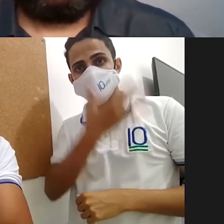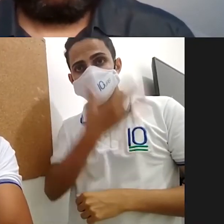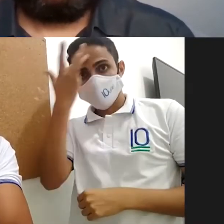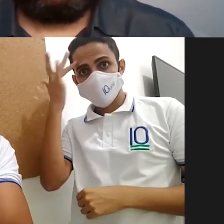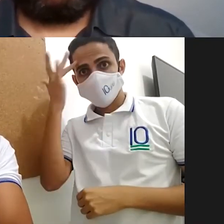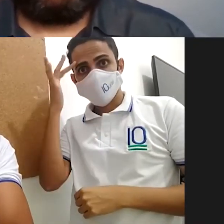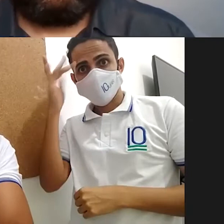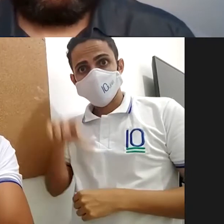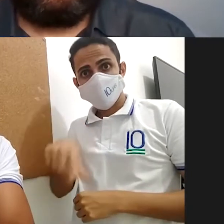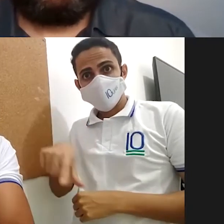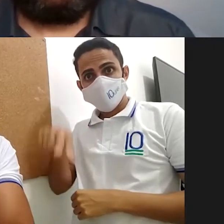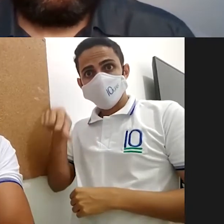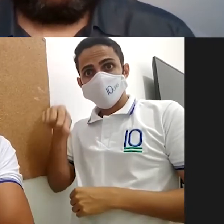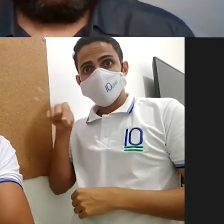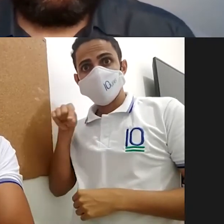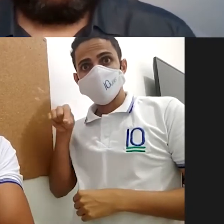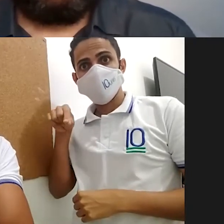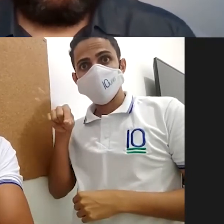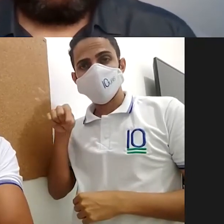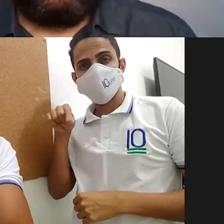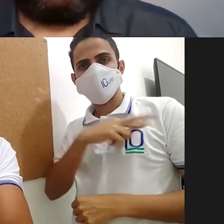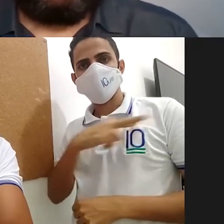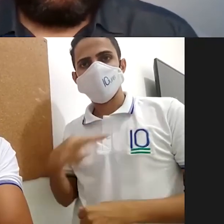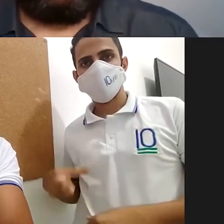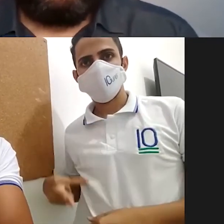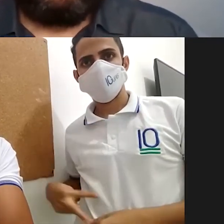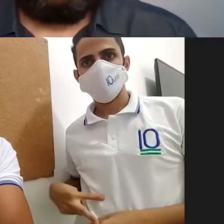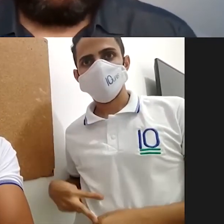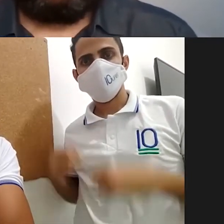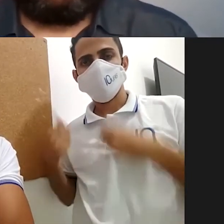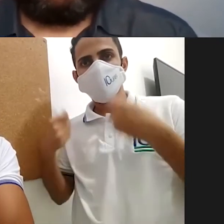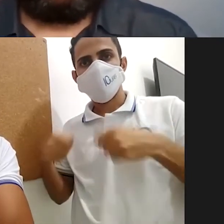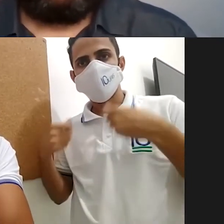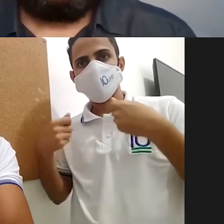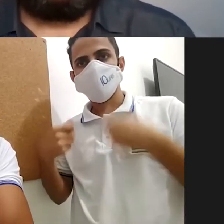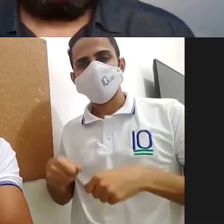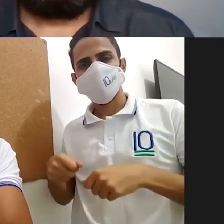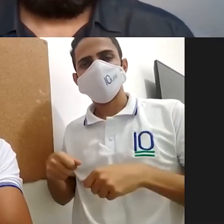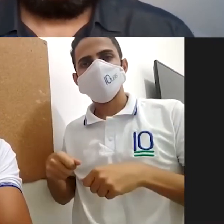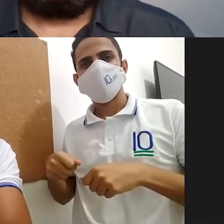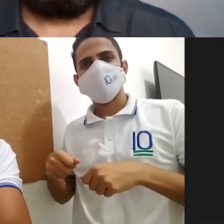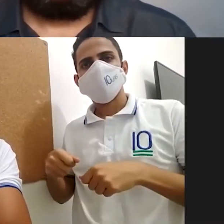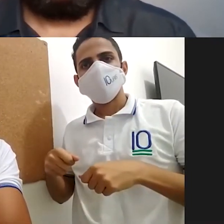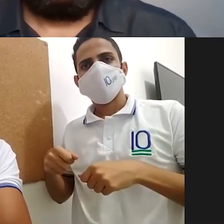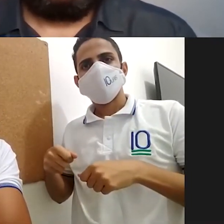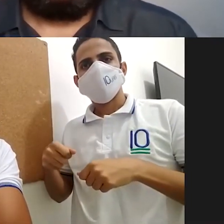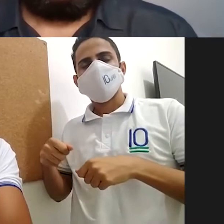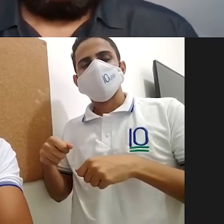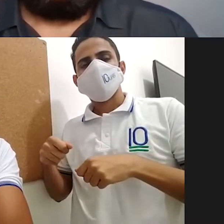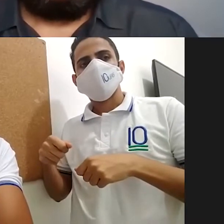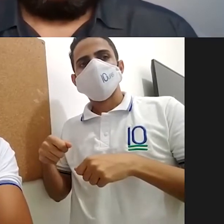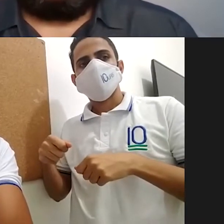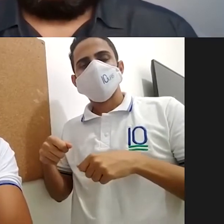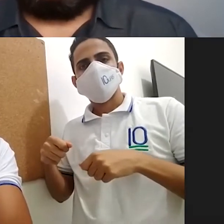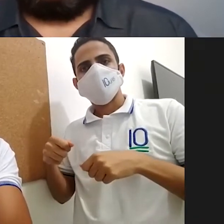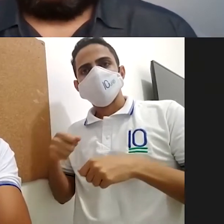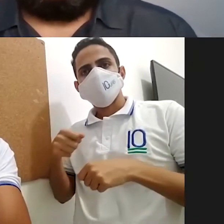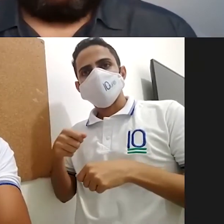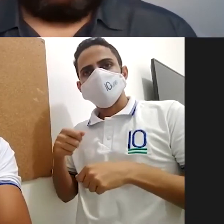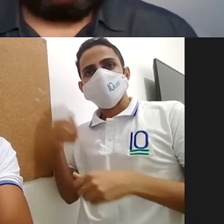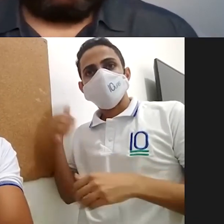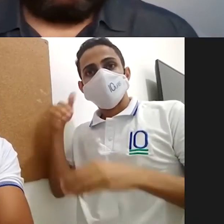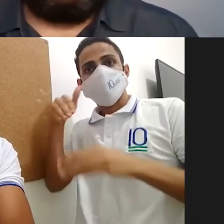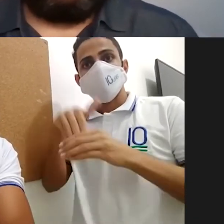levadas para o plenário. Só complementando um pouco a resposta de Lu, o que é que acontece hoje?